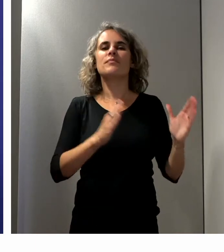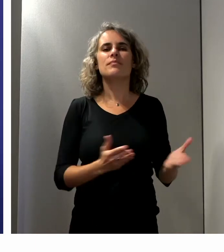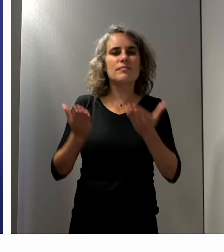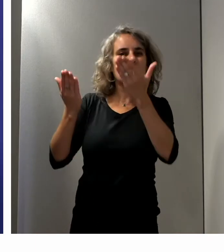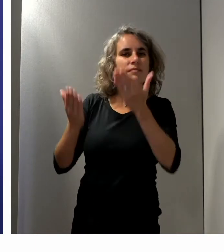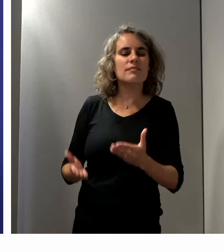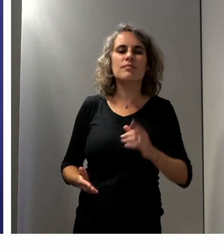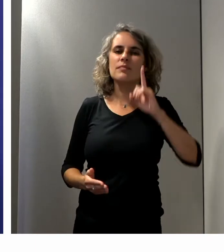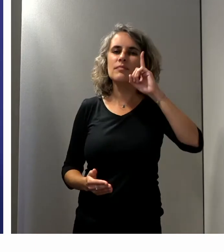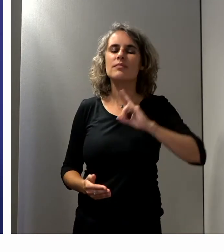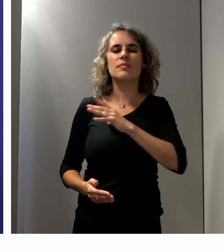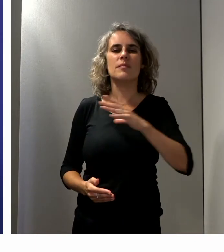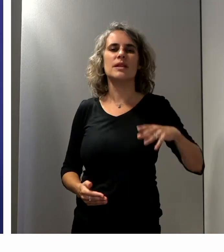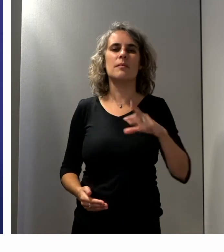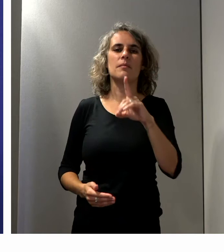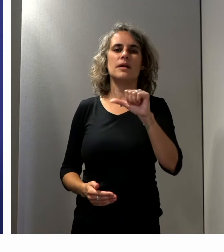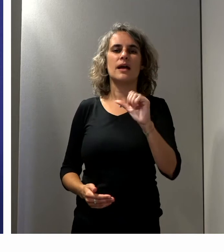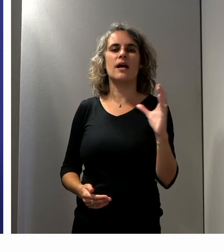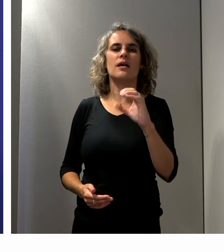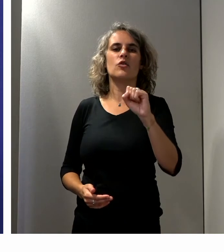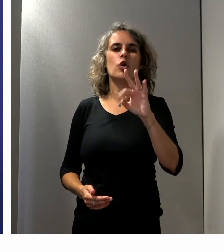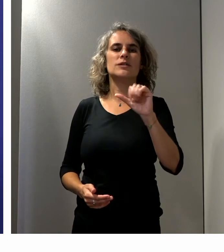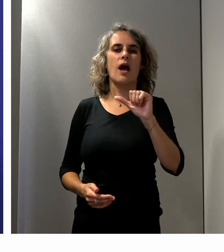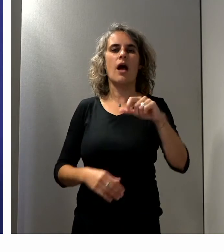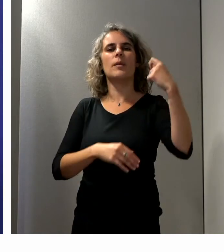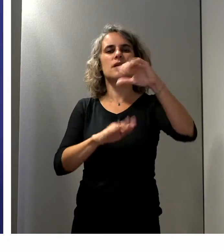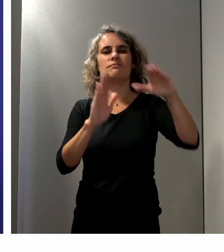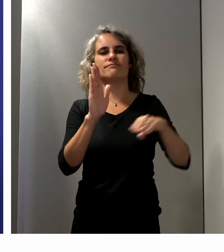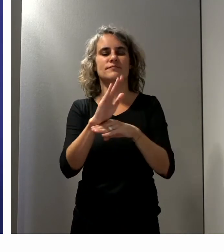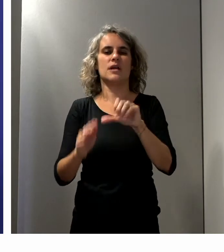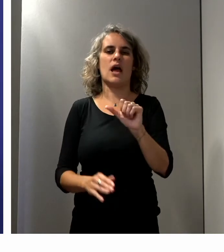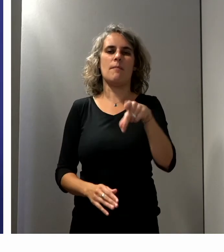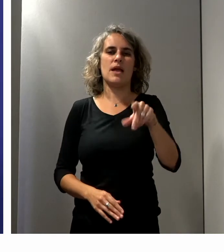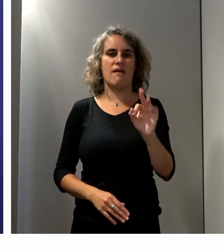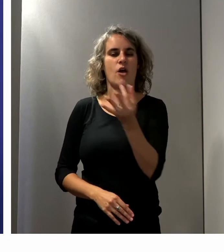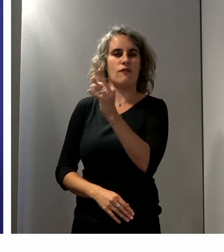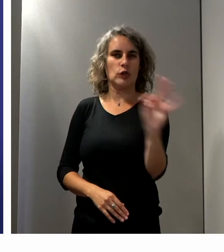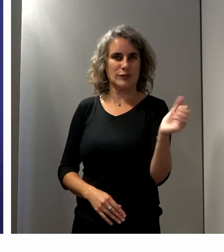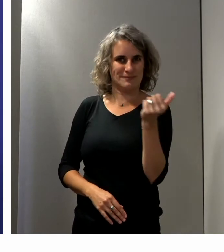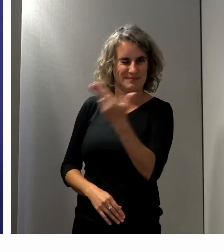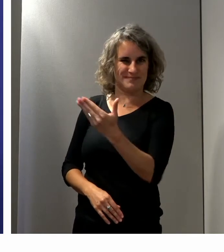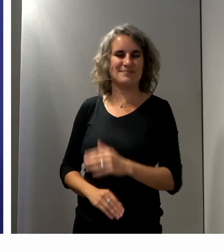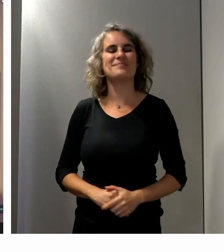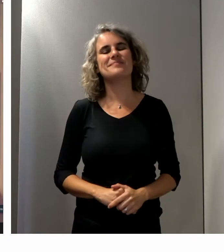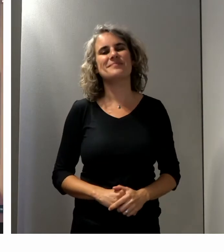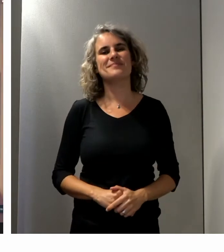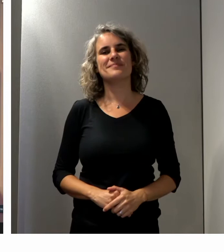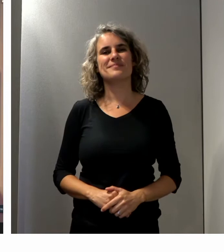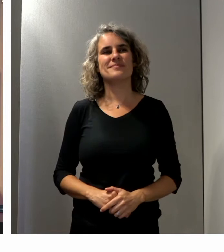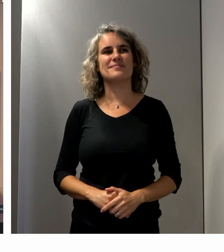Isabelle Dacosta, qui est vice-présidente d'APF France et qui attend aussi pour intervenir sur notre sujet.